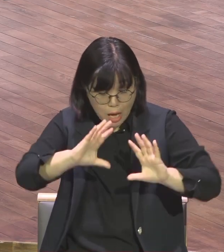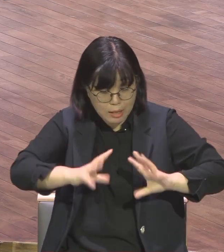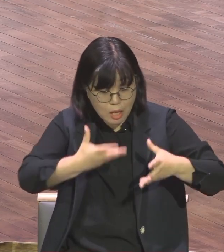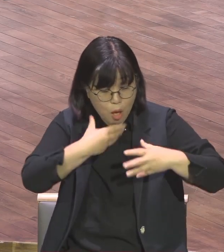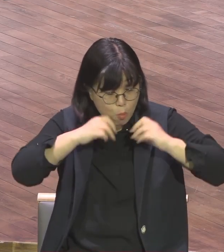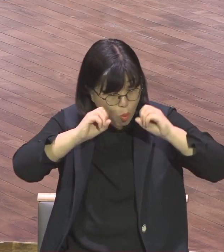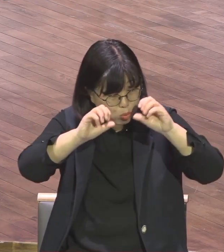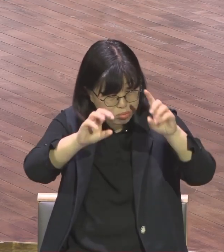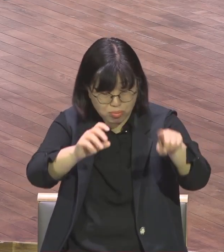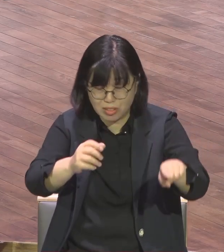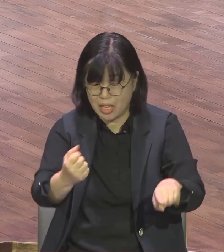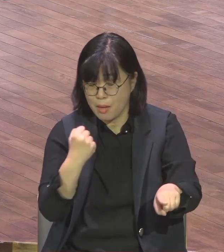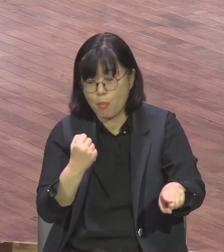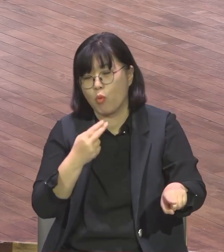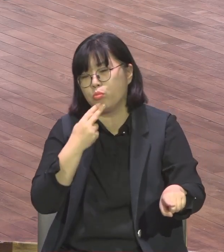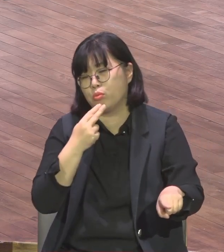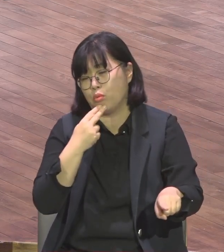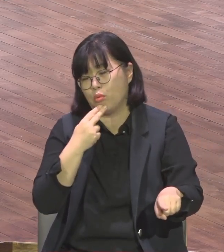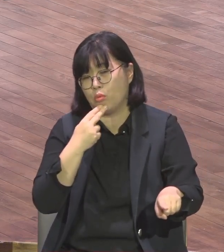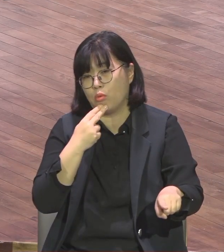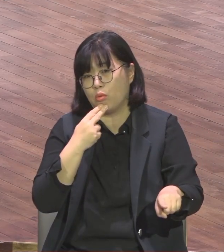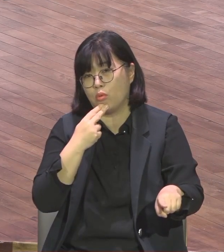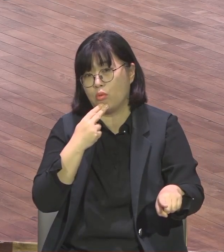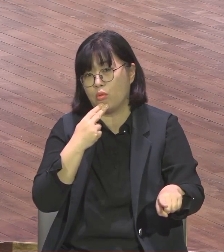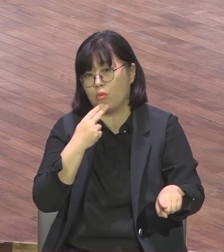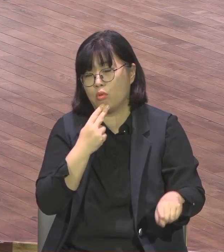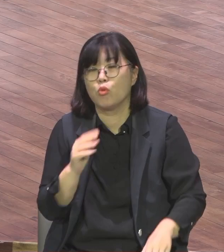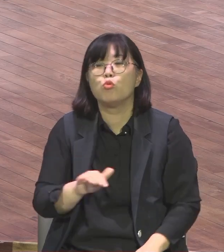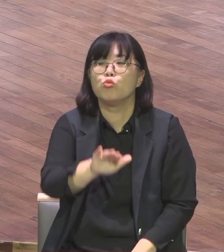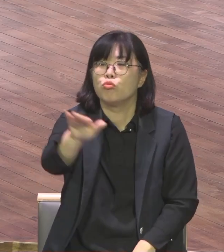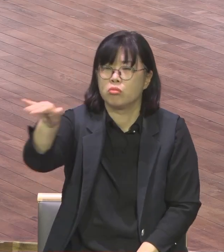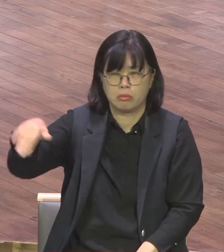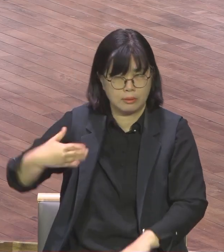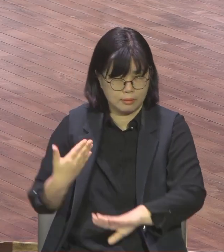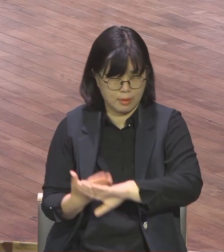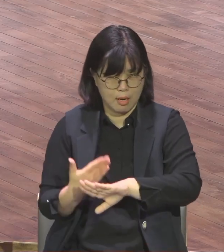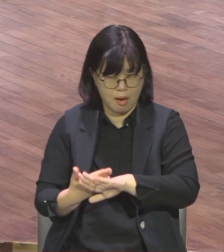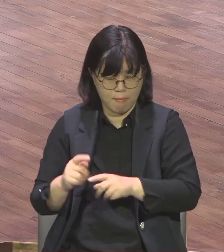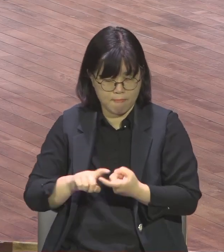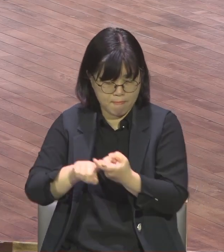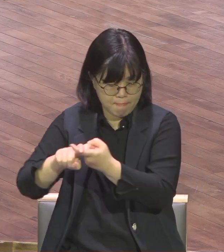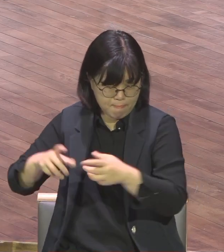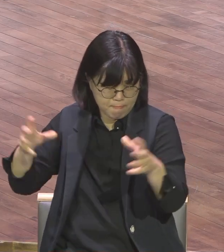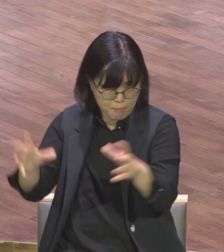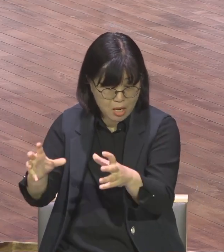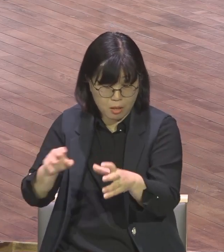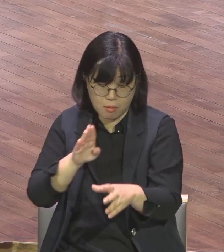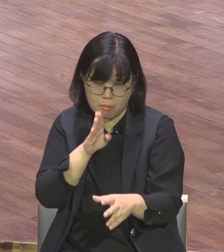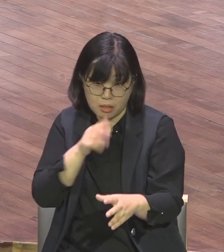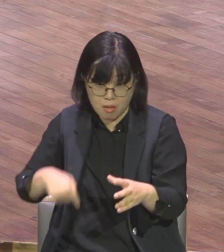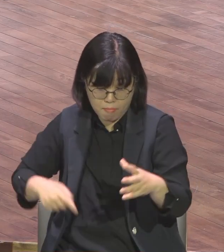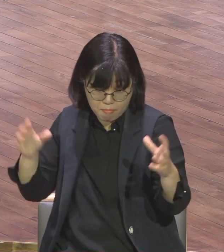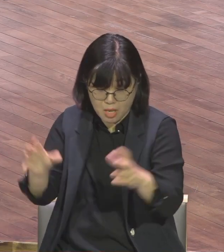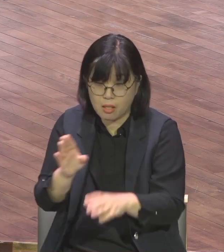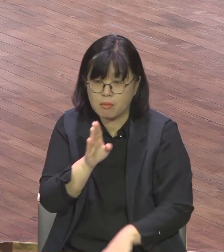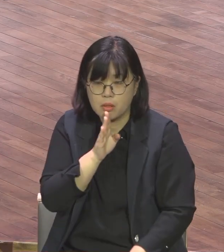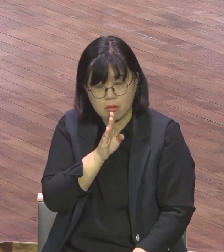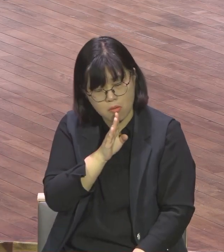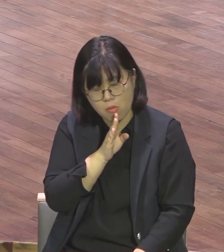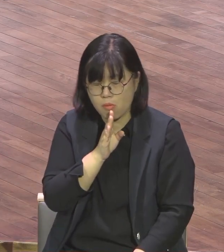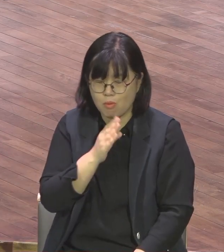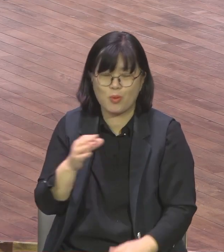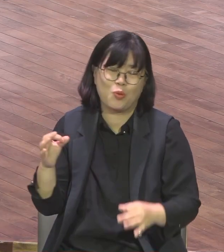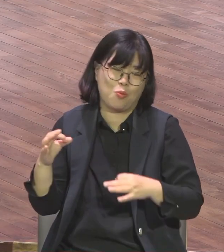이 작품이 보통 작품이 아닙니다. 원리적 공동체의 특징이에요. 이게. 하고 싶어 하면 되는 게 아니에요.